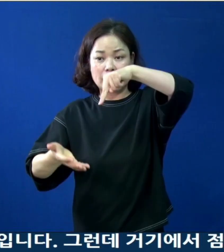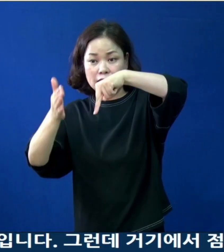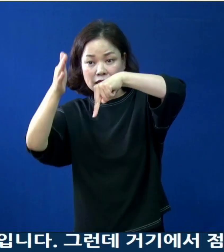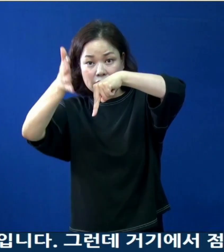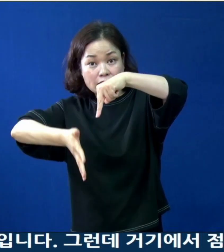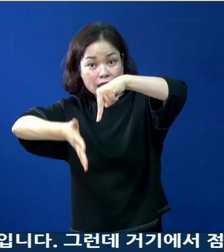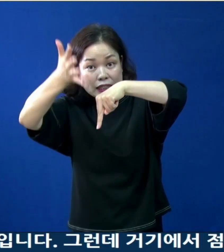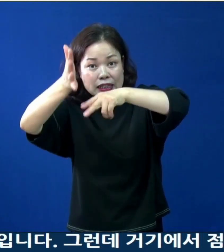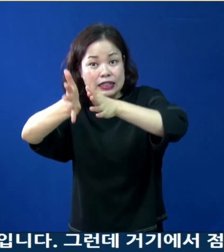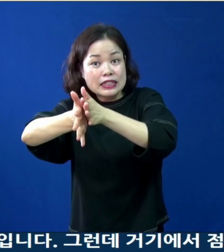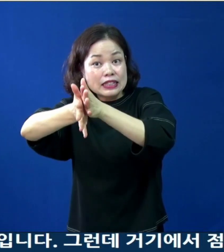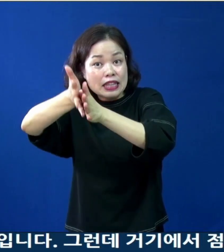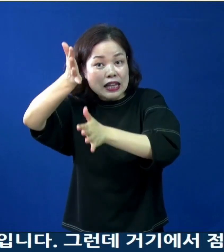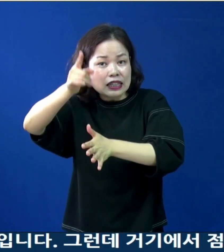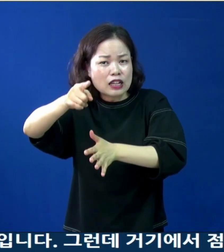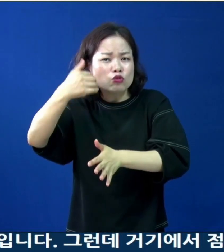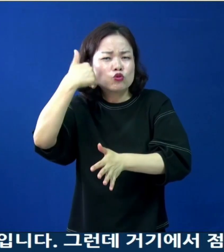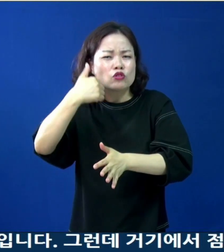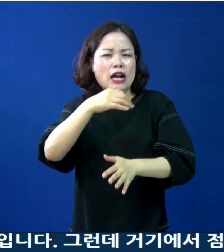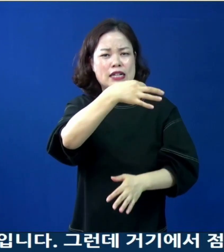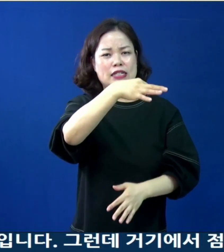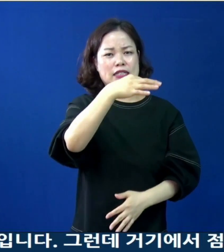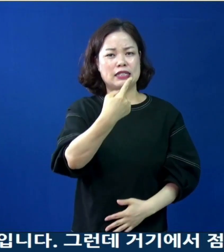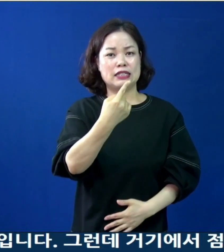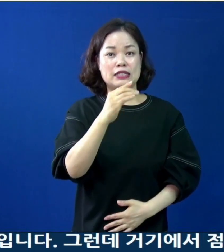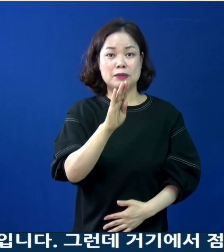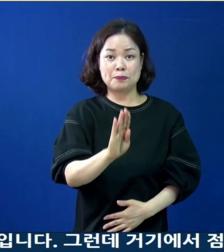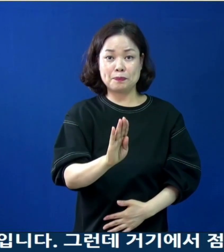데려갔다고요? 읍장에게 데려갔습니다.